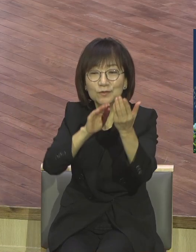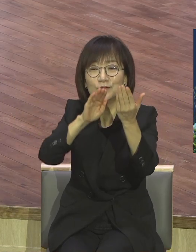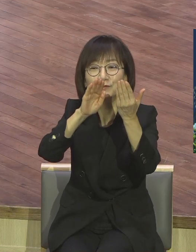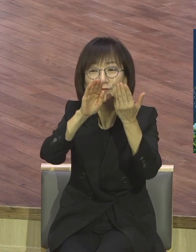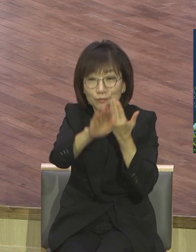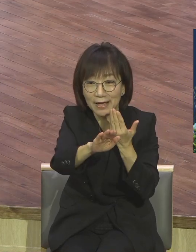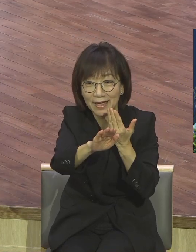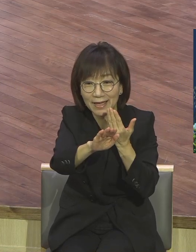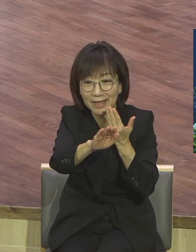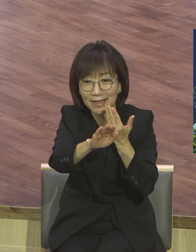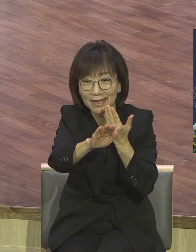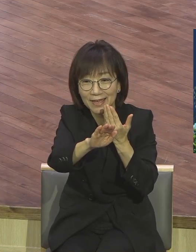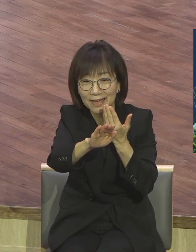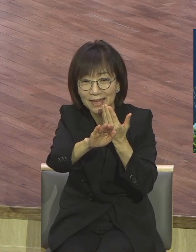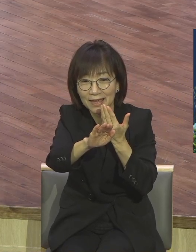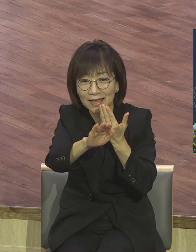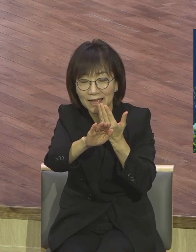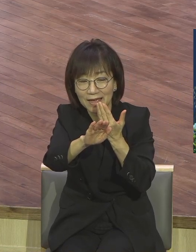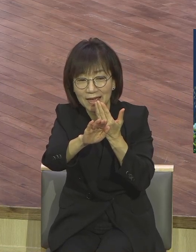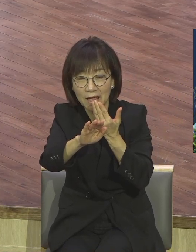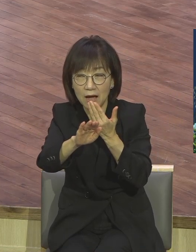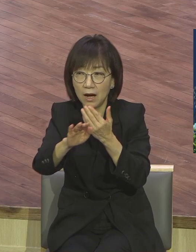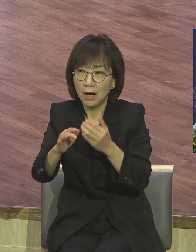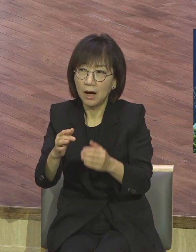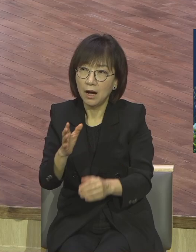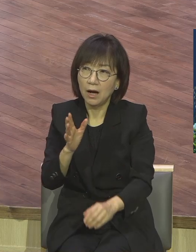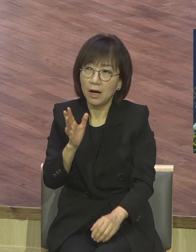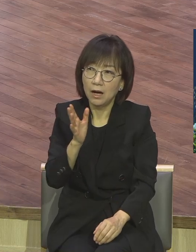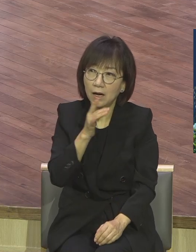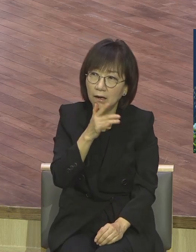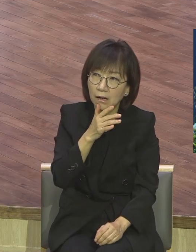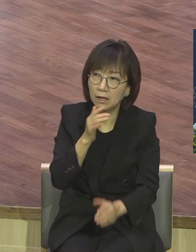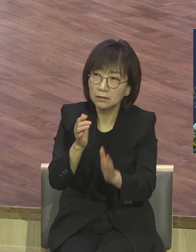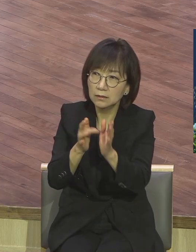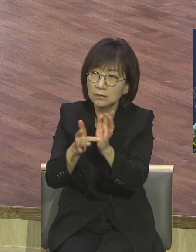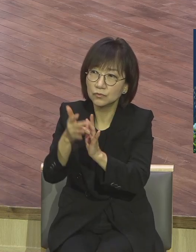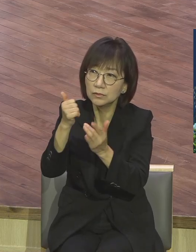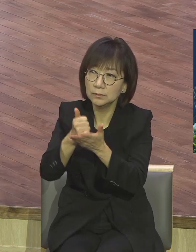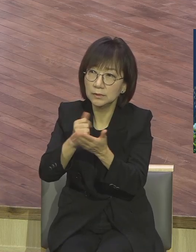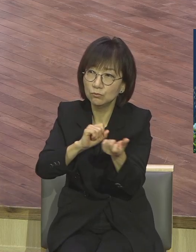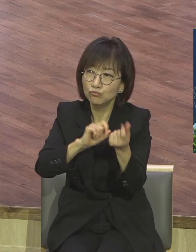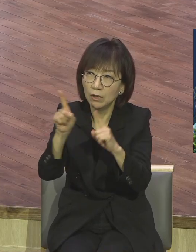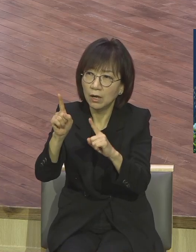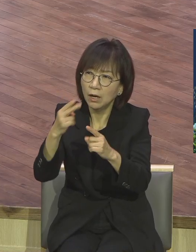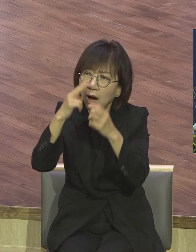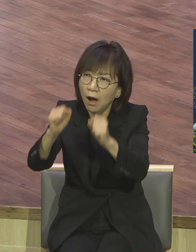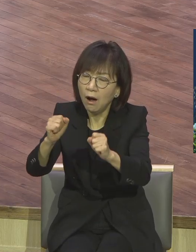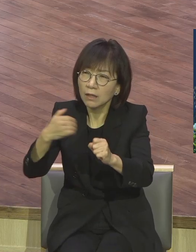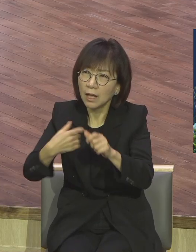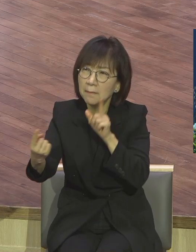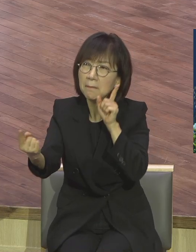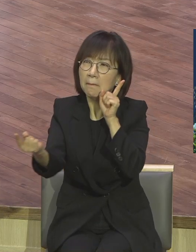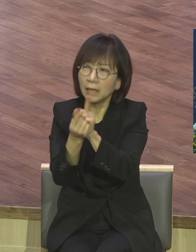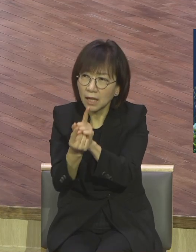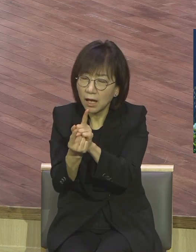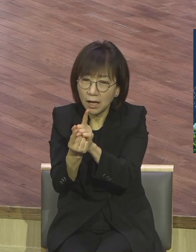예수 그리스도가 지금 살아계셔서 자기를 만나준 그 순간,